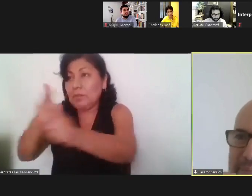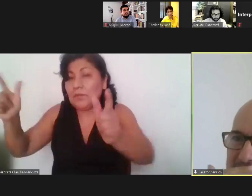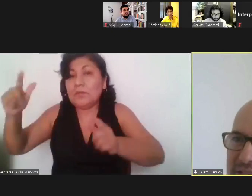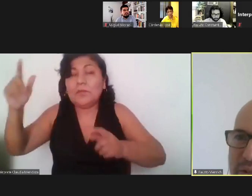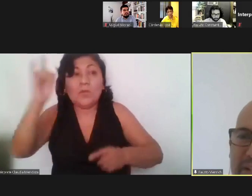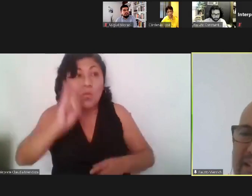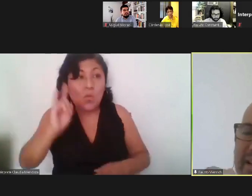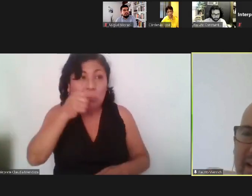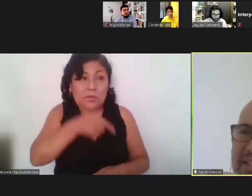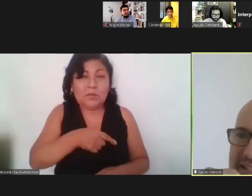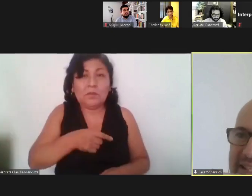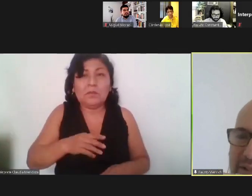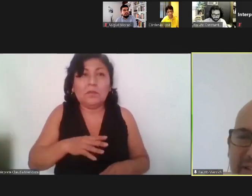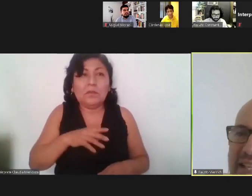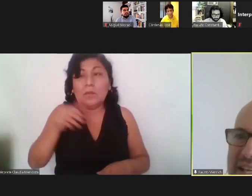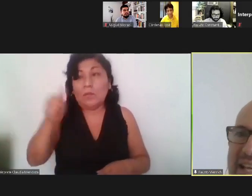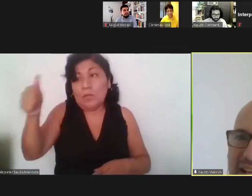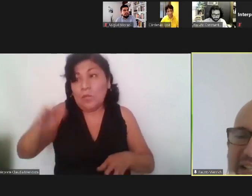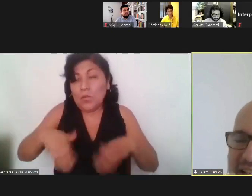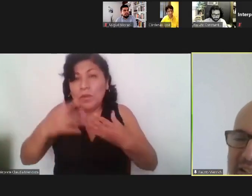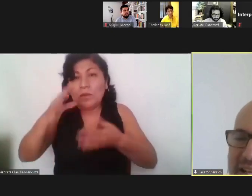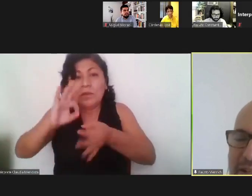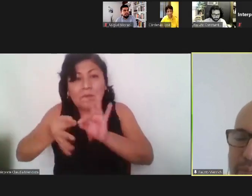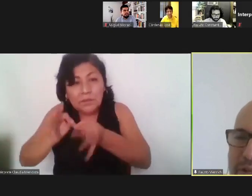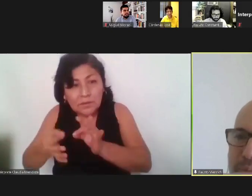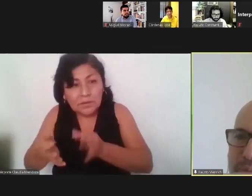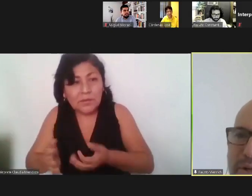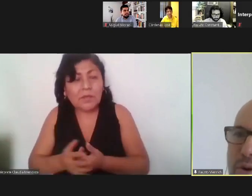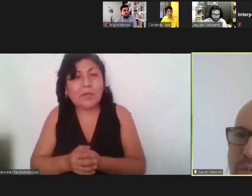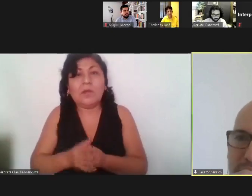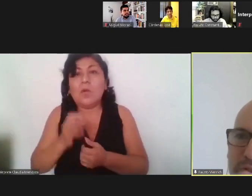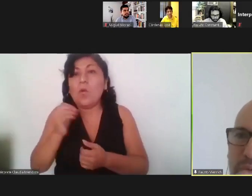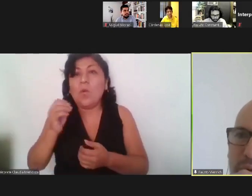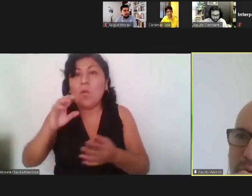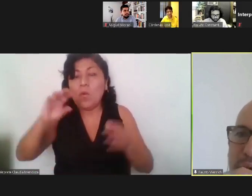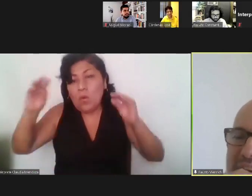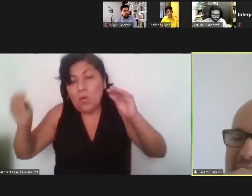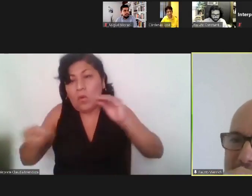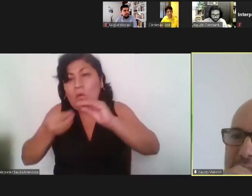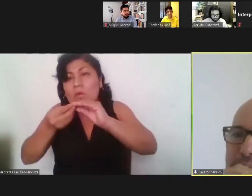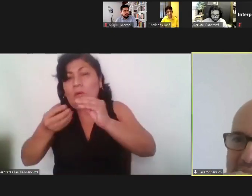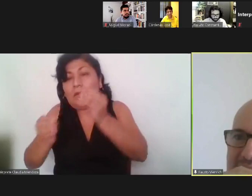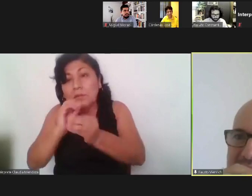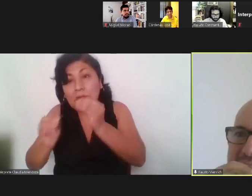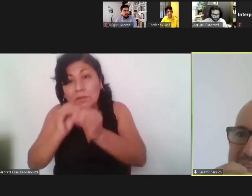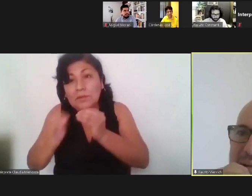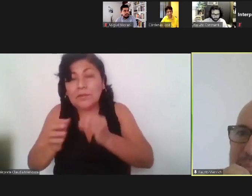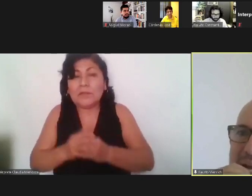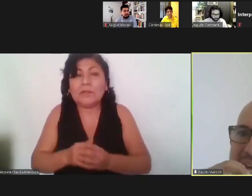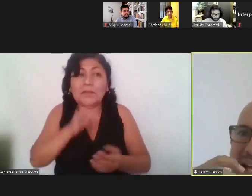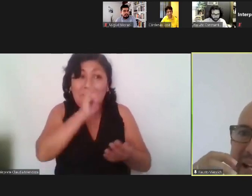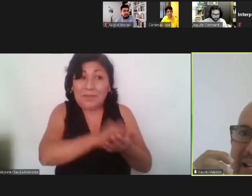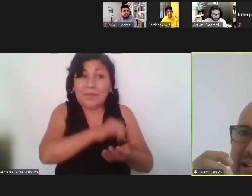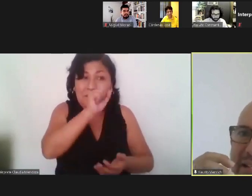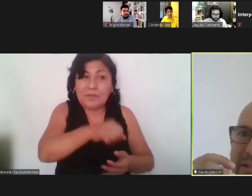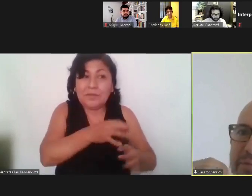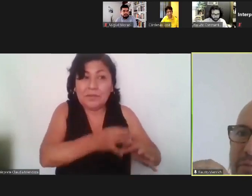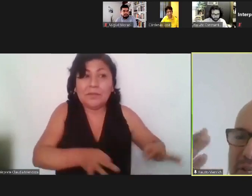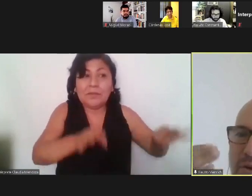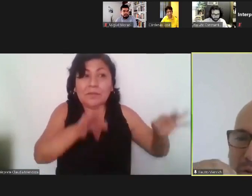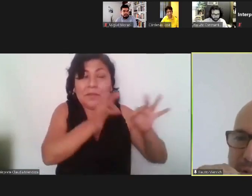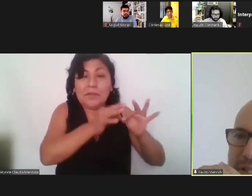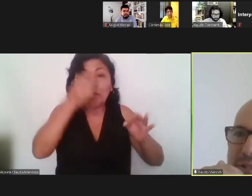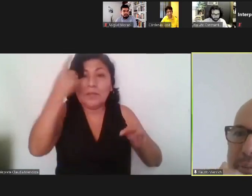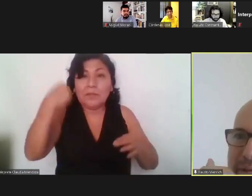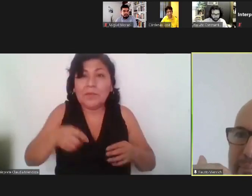traducciones, adaptaciones, etcétera. Entonces, el dominio público como un insumo, como una herramienta importante para